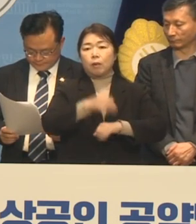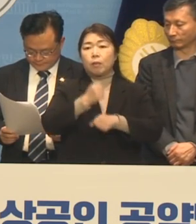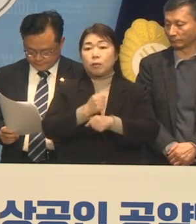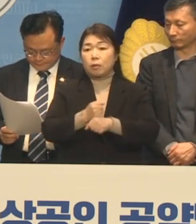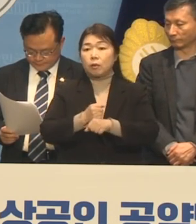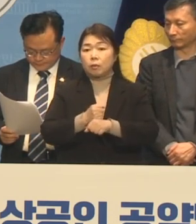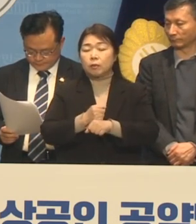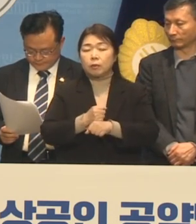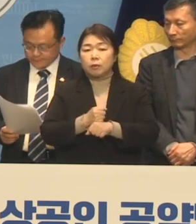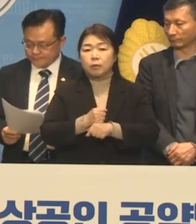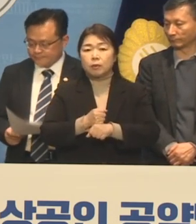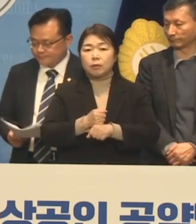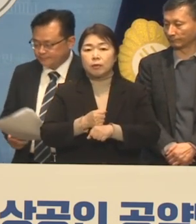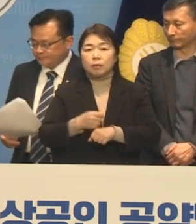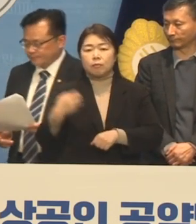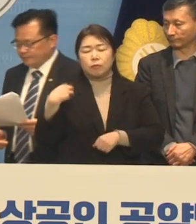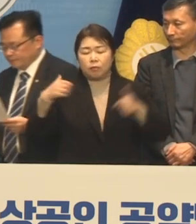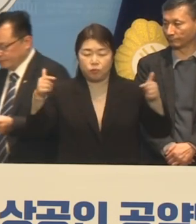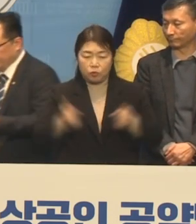도입하도록 하겠습니다.